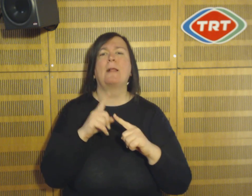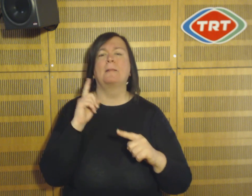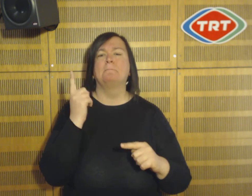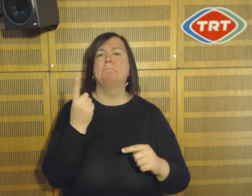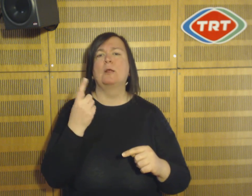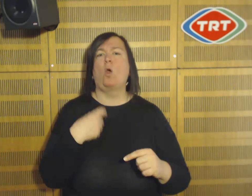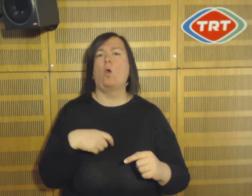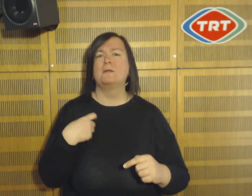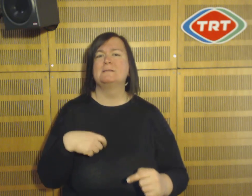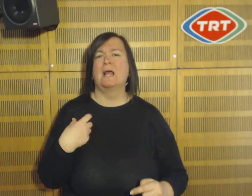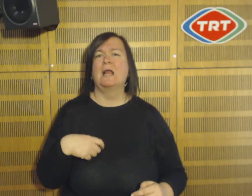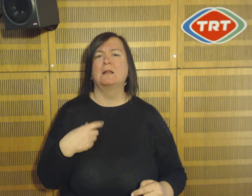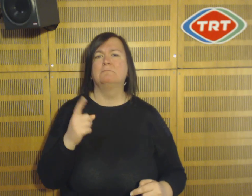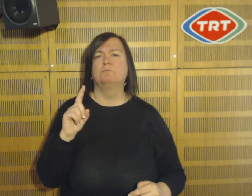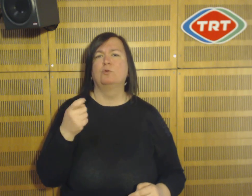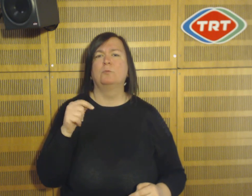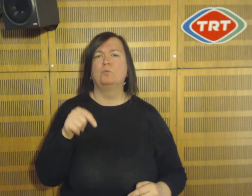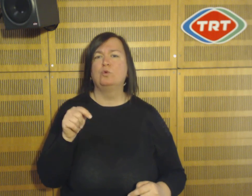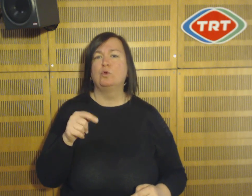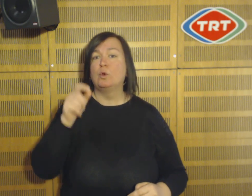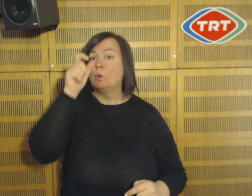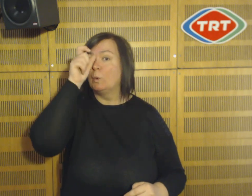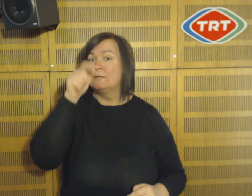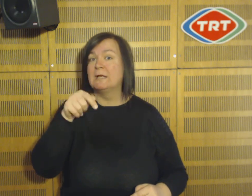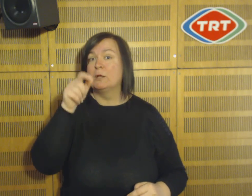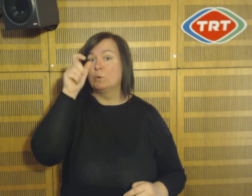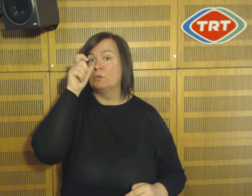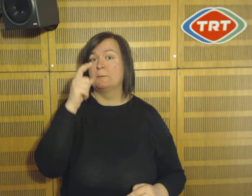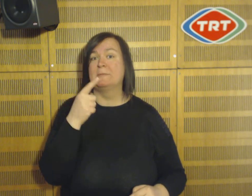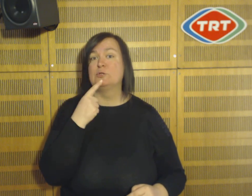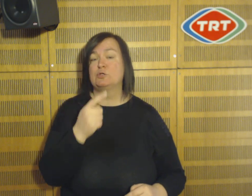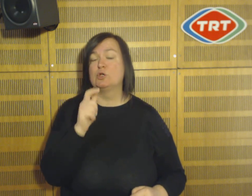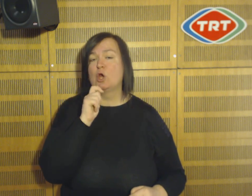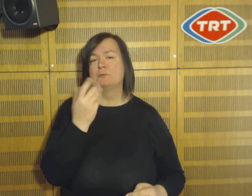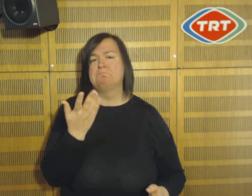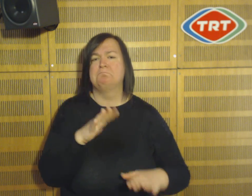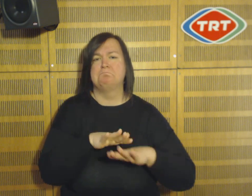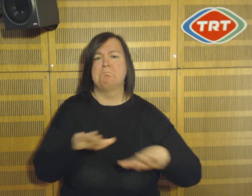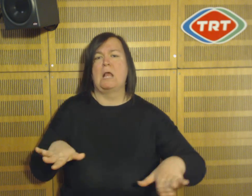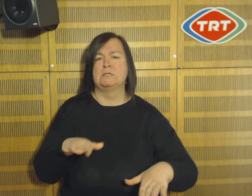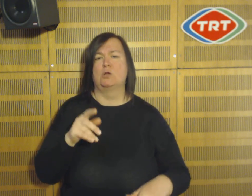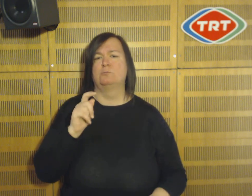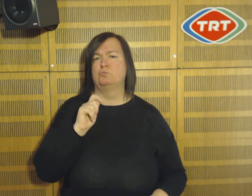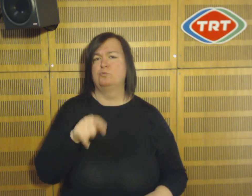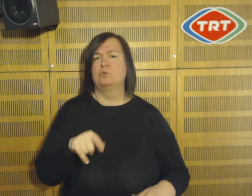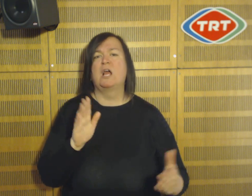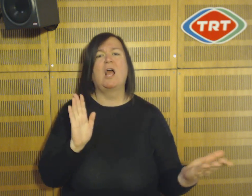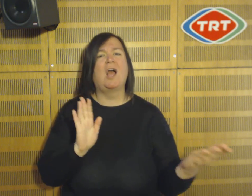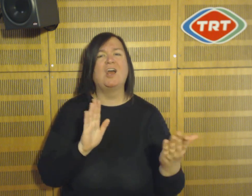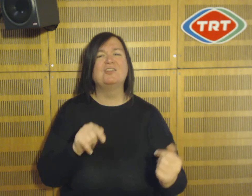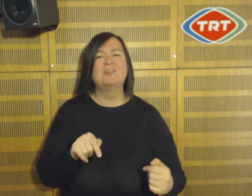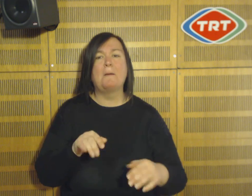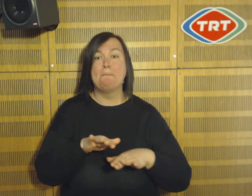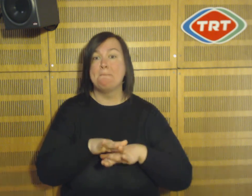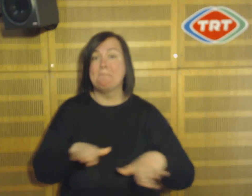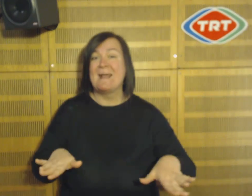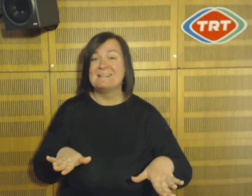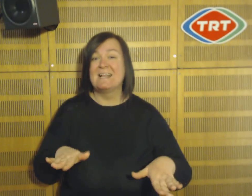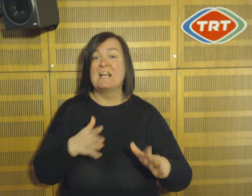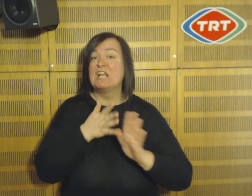özellik bulunmakta bu ise Türkçe Türkçe bir sözcük verilmekte Örneğin masa sözcüğü ve bunun karşısında ise masa sözcüğünün işaret dilindeki